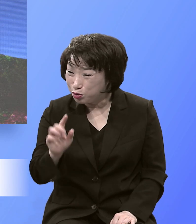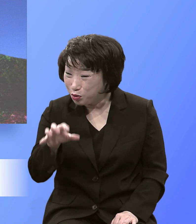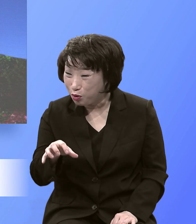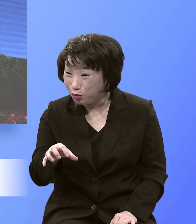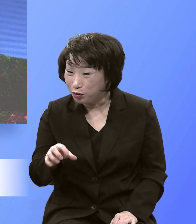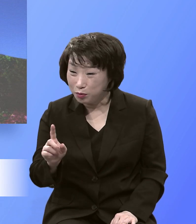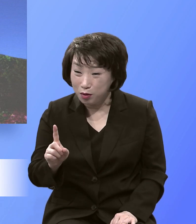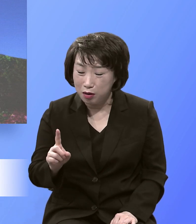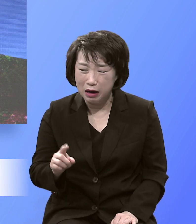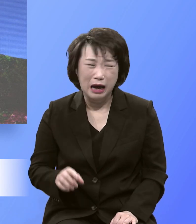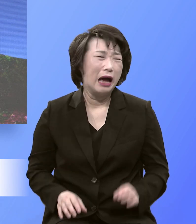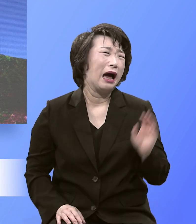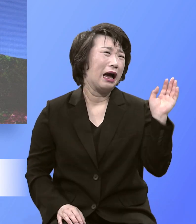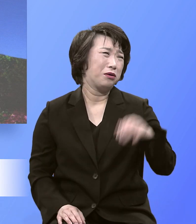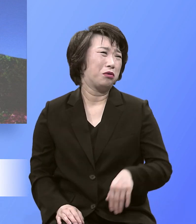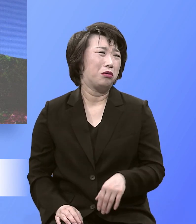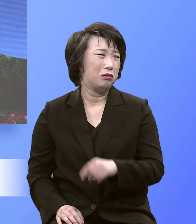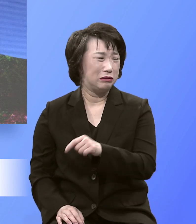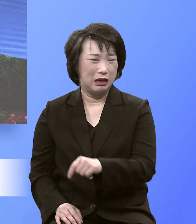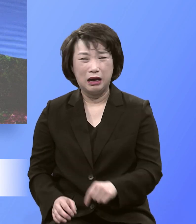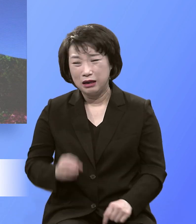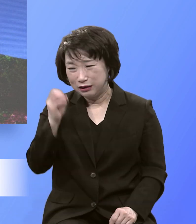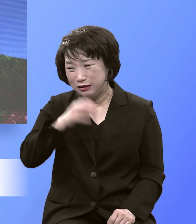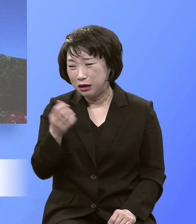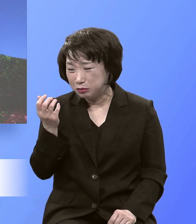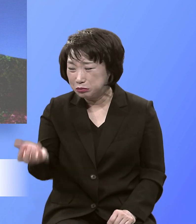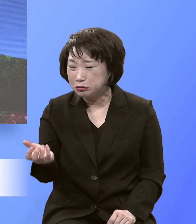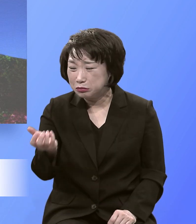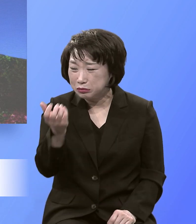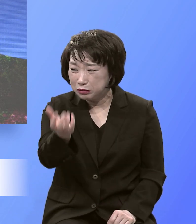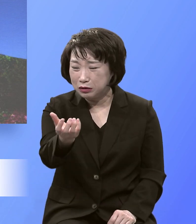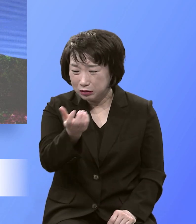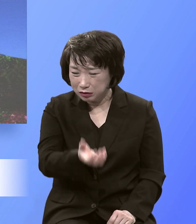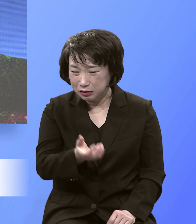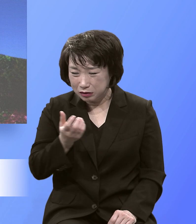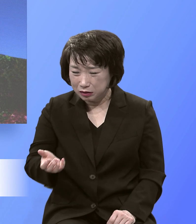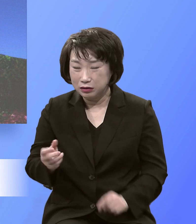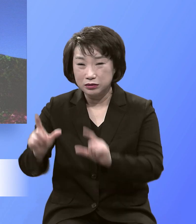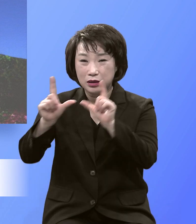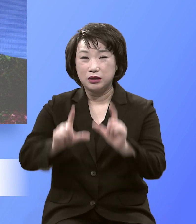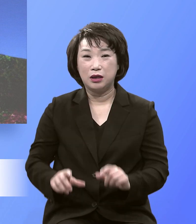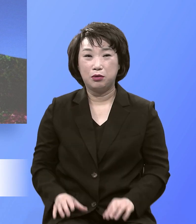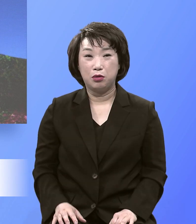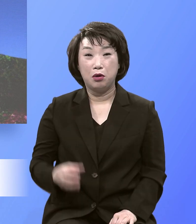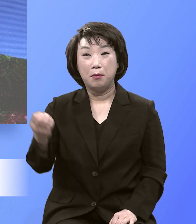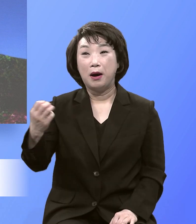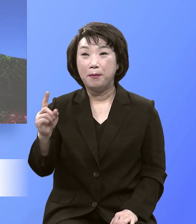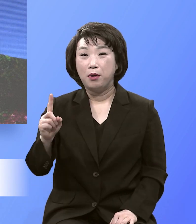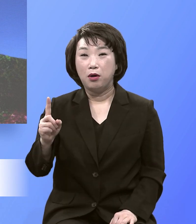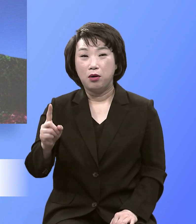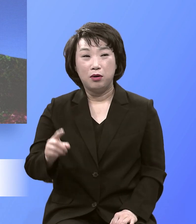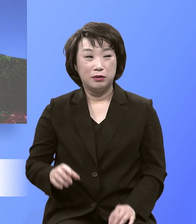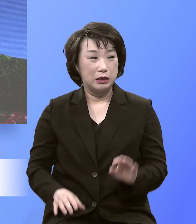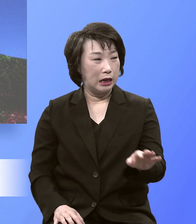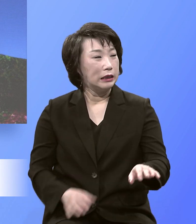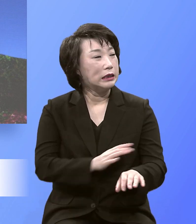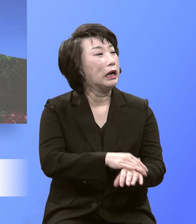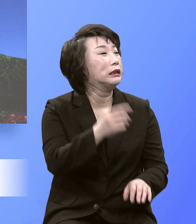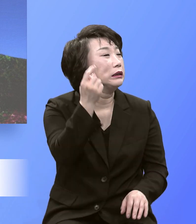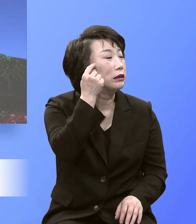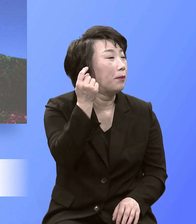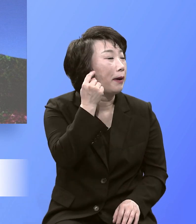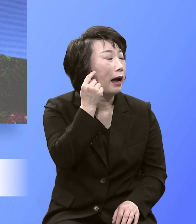그랬더니 그냥 여기저기 뭐 살아. 그러면 하는 말이 뭐라고 하냐면 잘